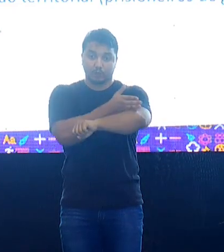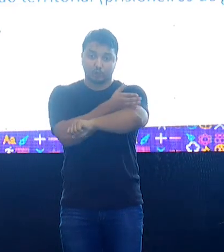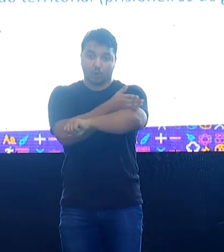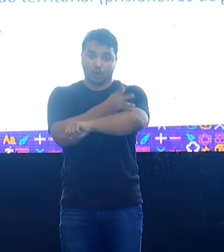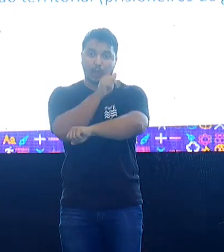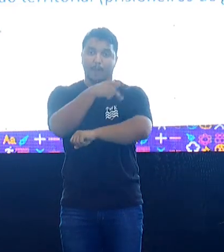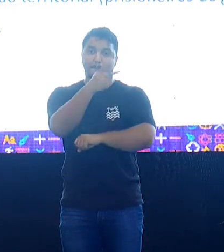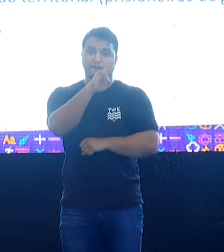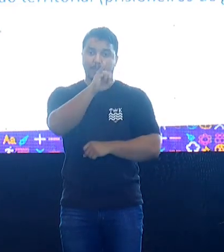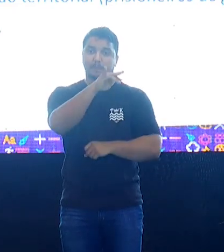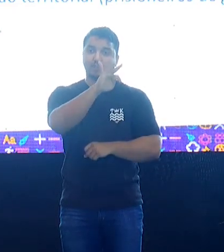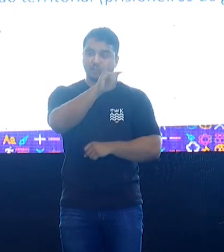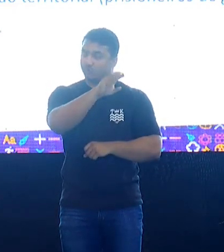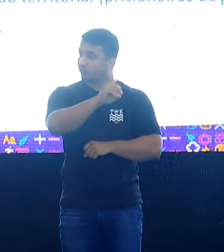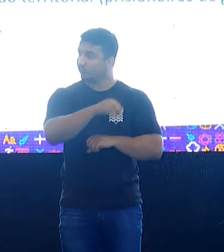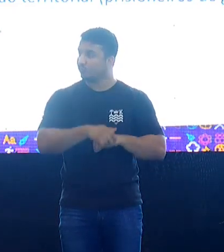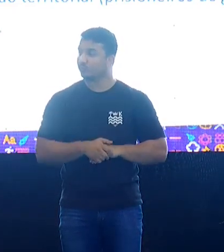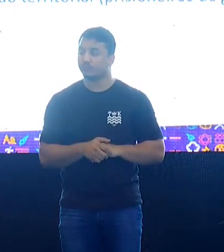bote.